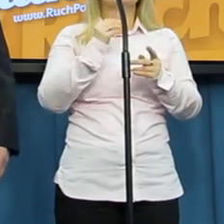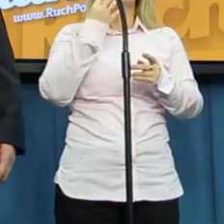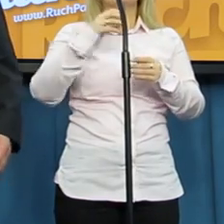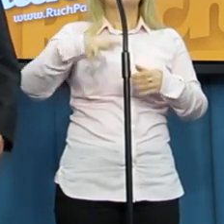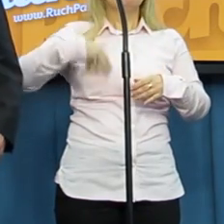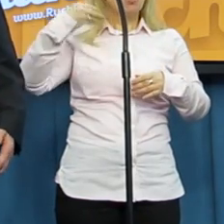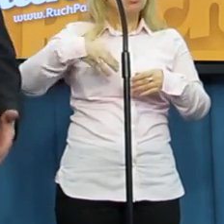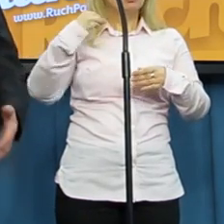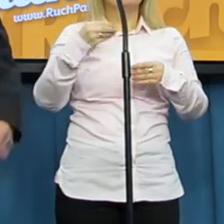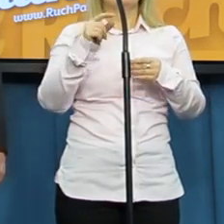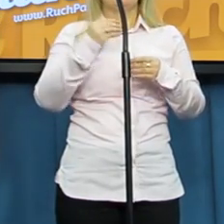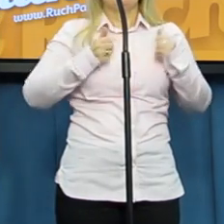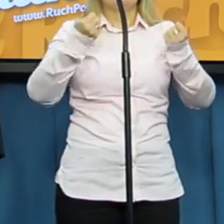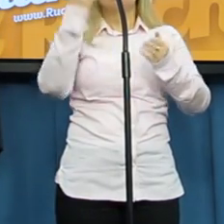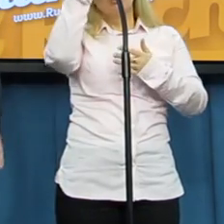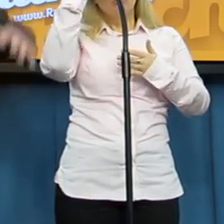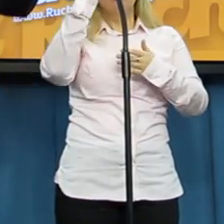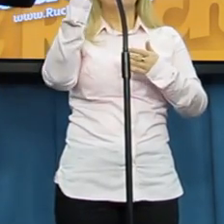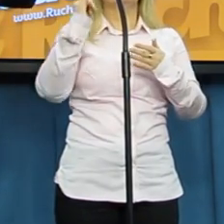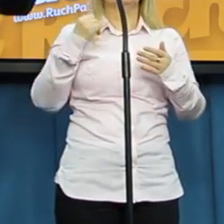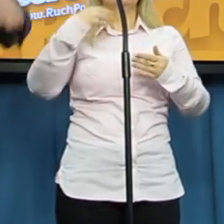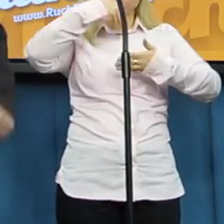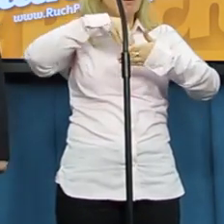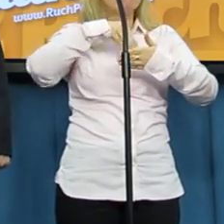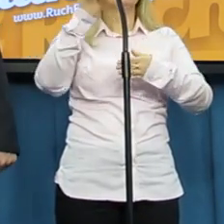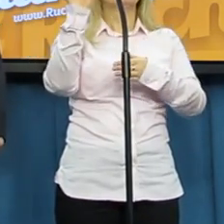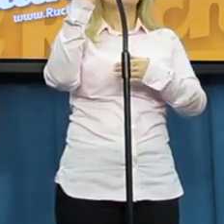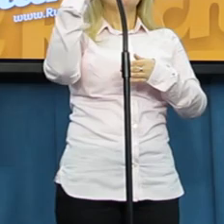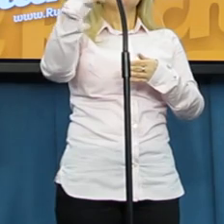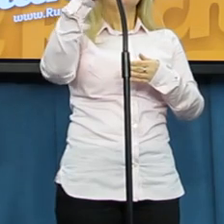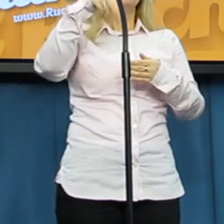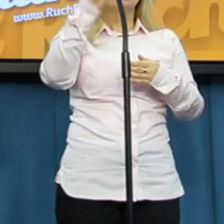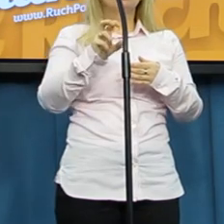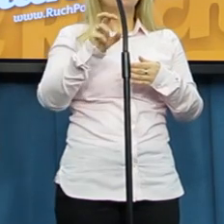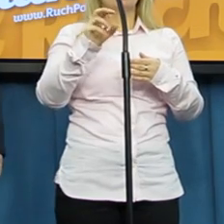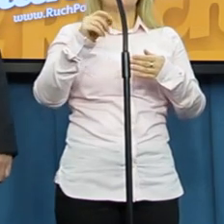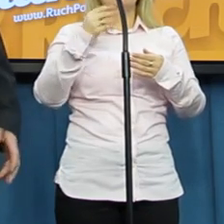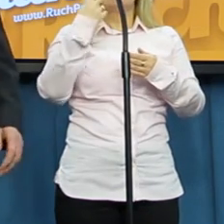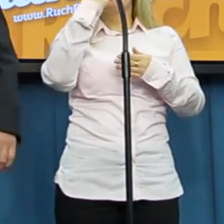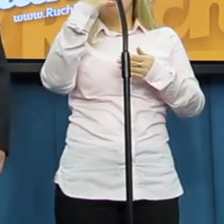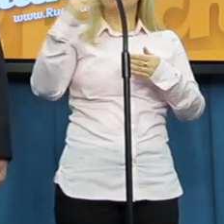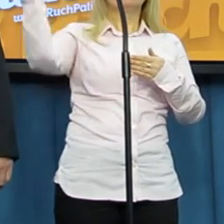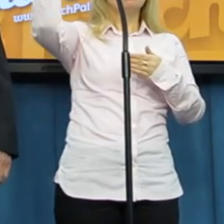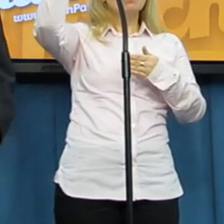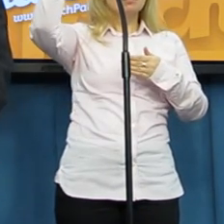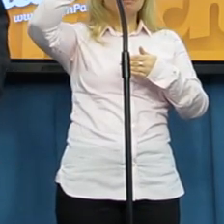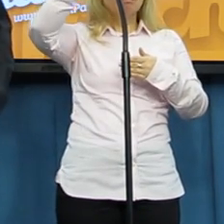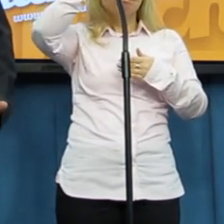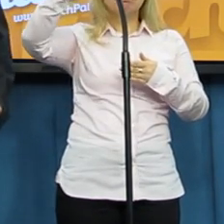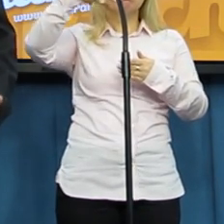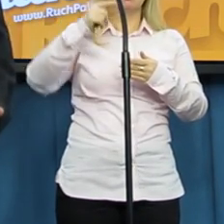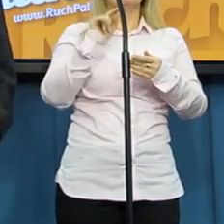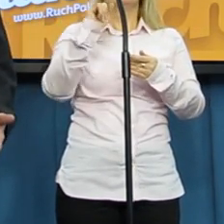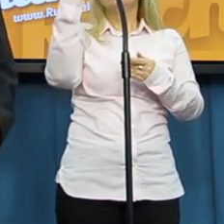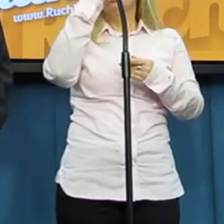wyobraźnia, duch, wolny duch, wzbił się trochę wyżej nad te niziny XIX i XX wieku, żeby zacząć